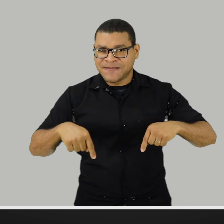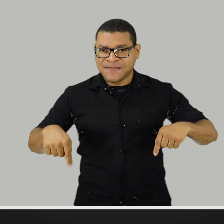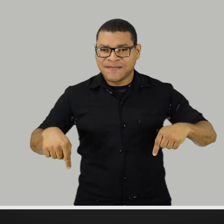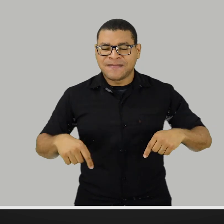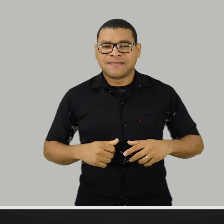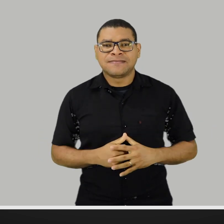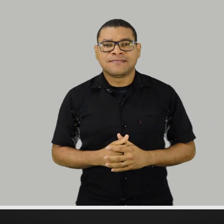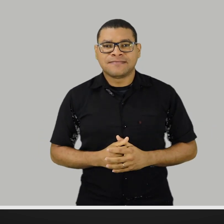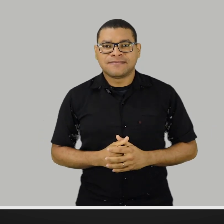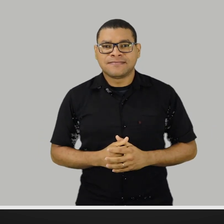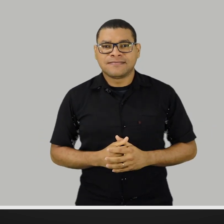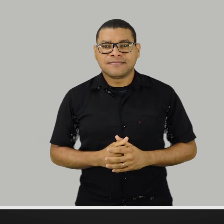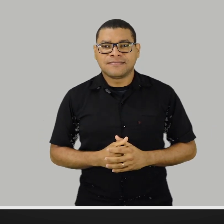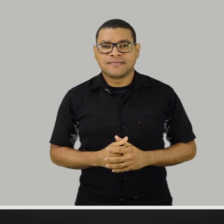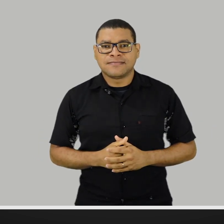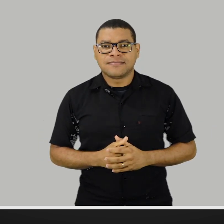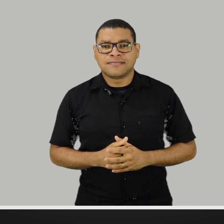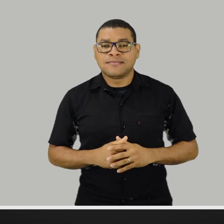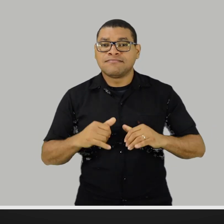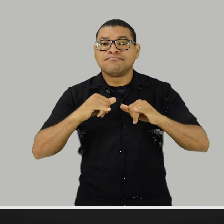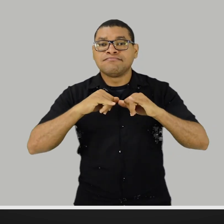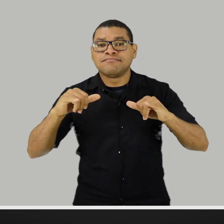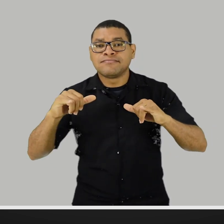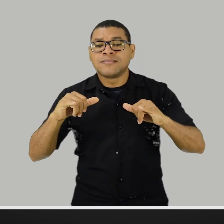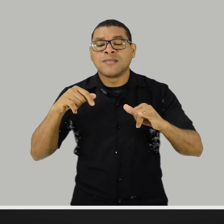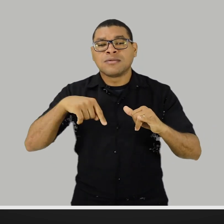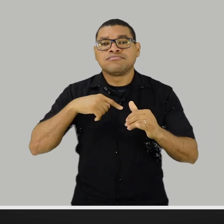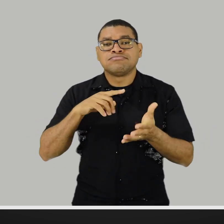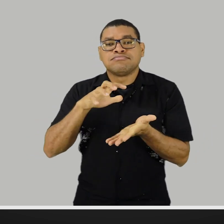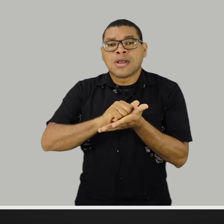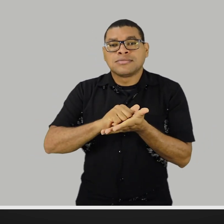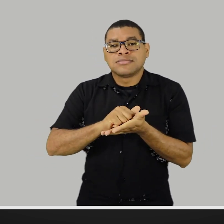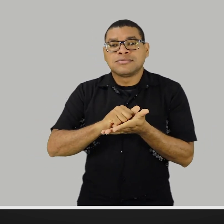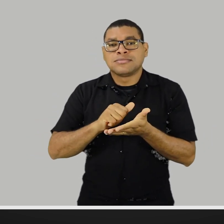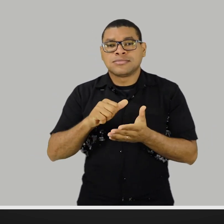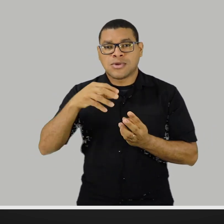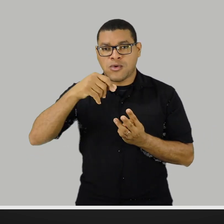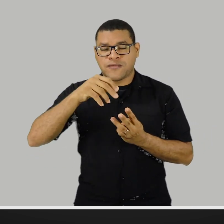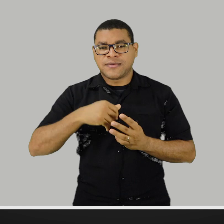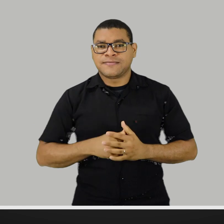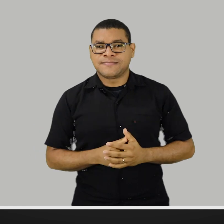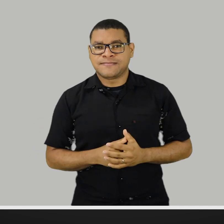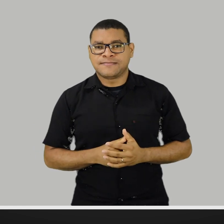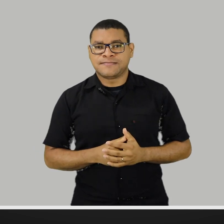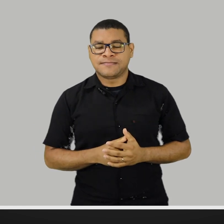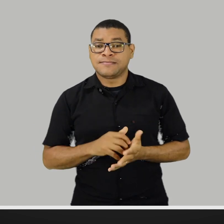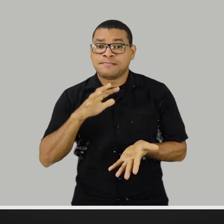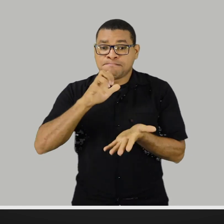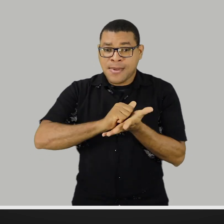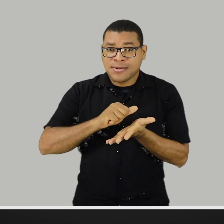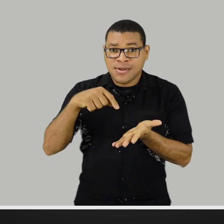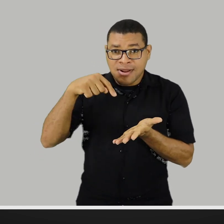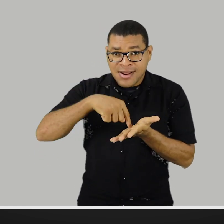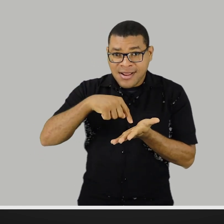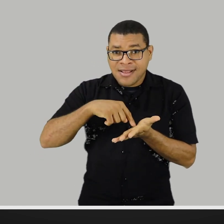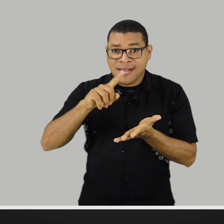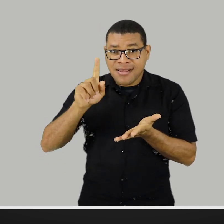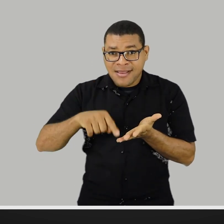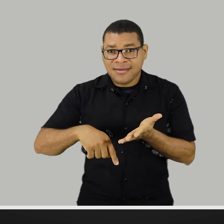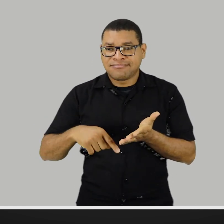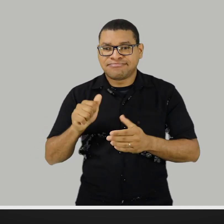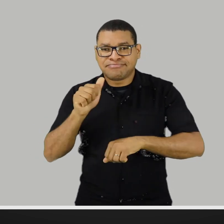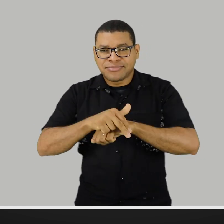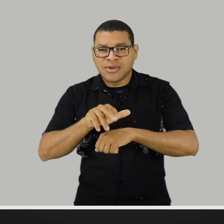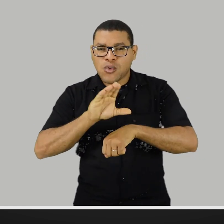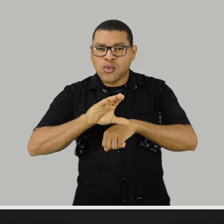condições para realização da matrícula na UFSC 14 a matrícula dos candidatos convocados no processo seletivo